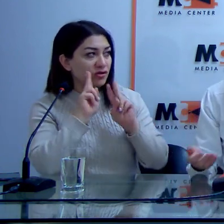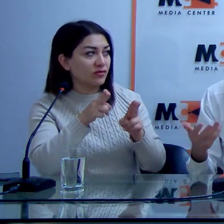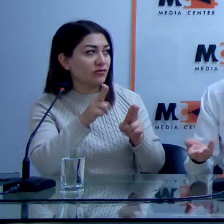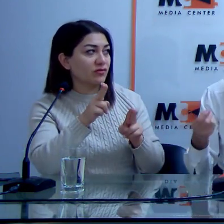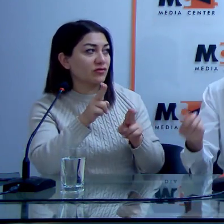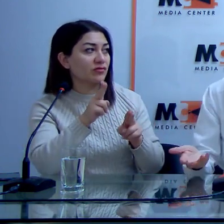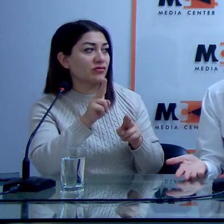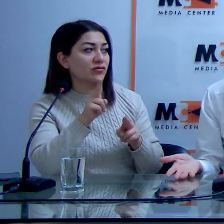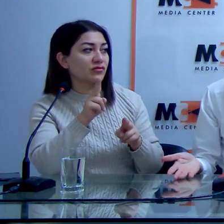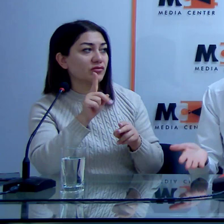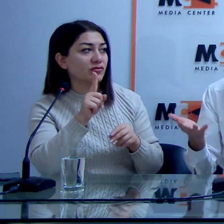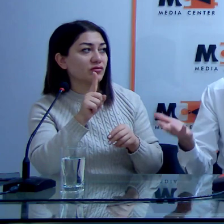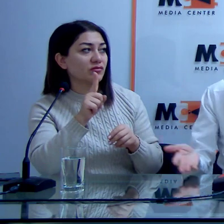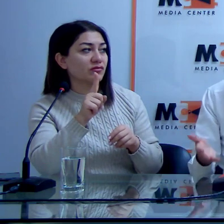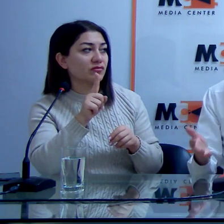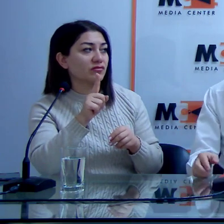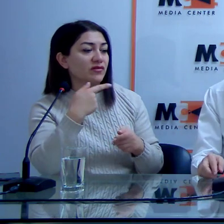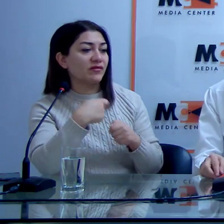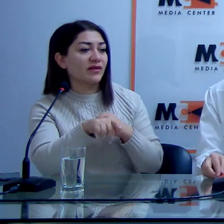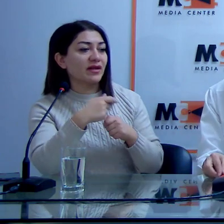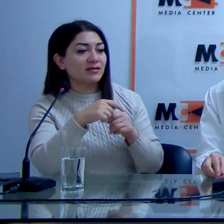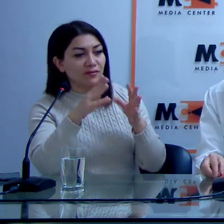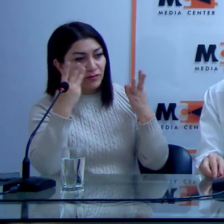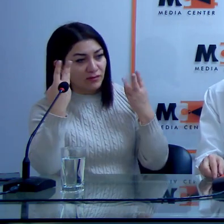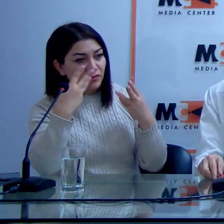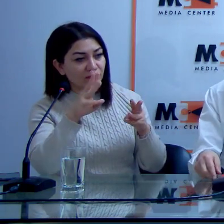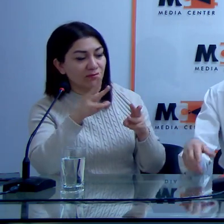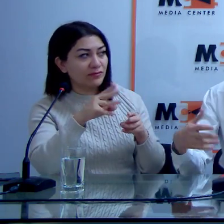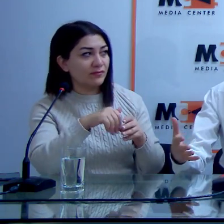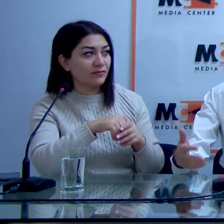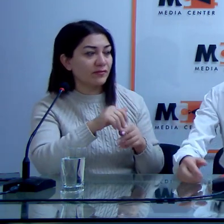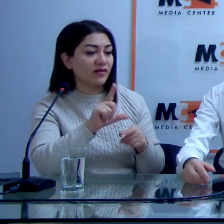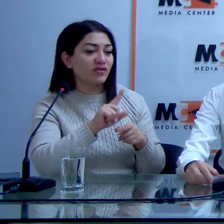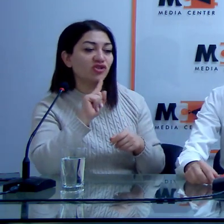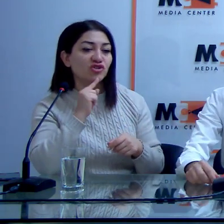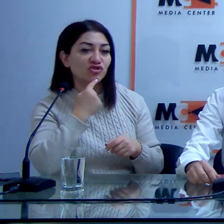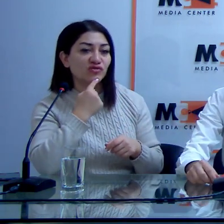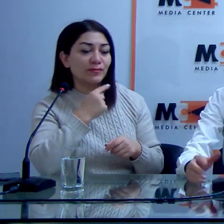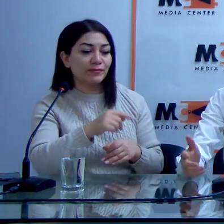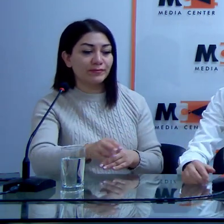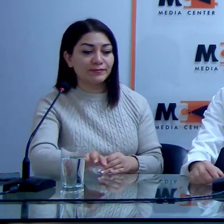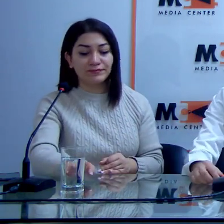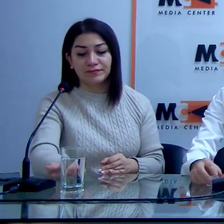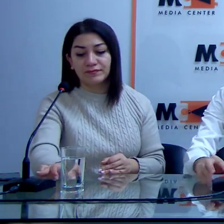jo kalu se pada jan pe pe it api to pala haite